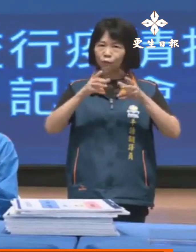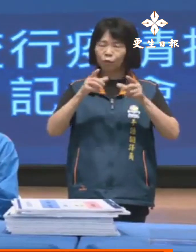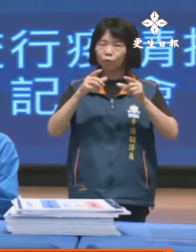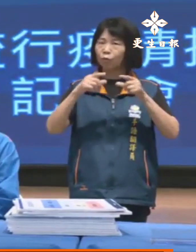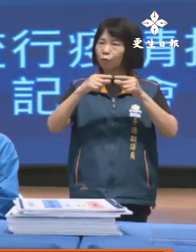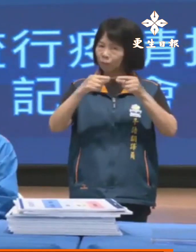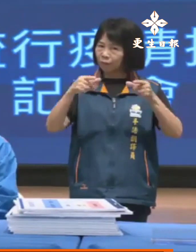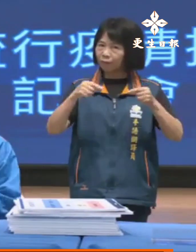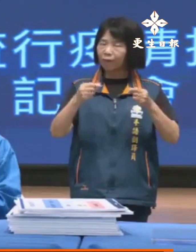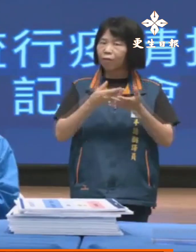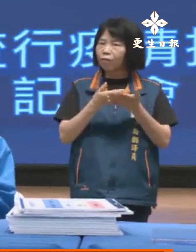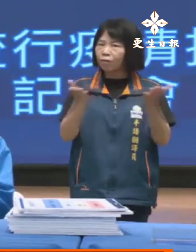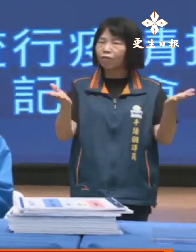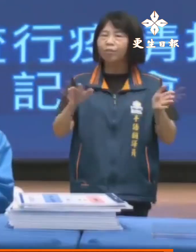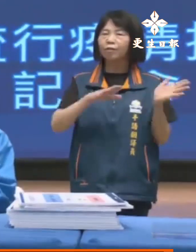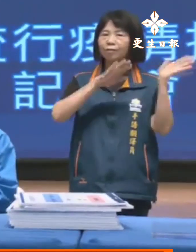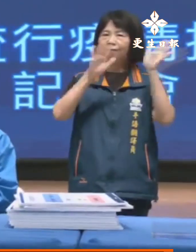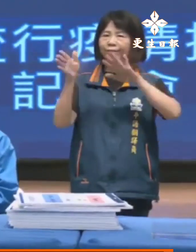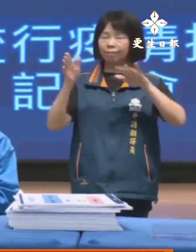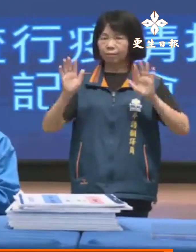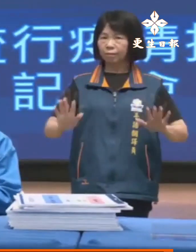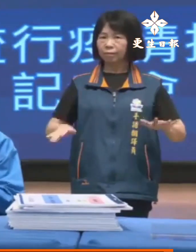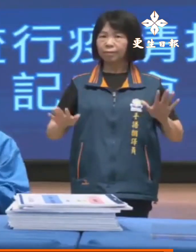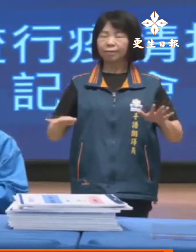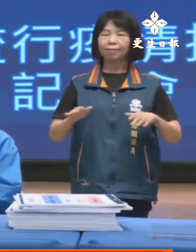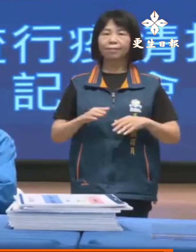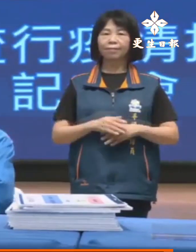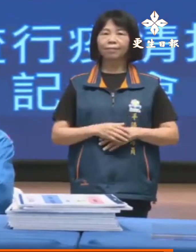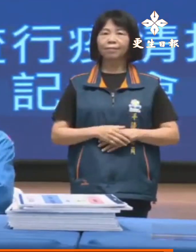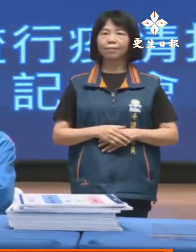今天呢是全国是